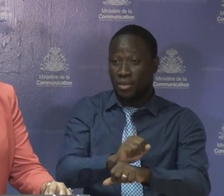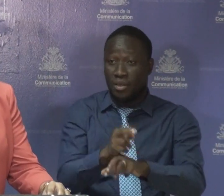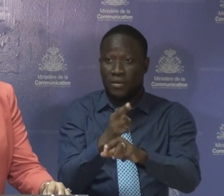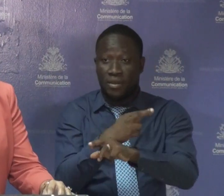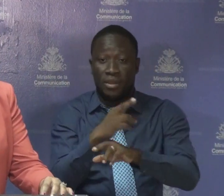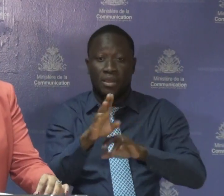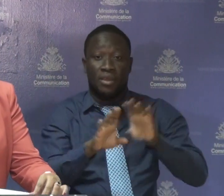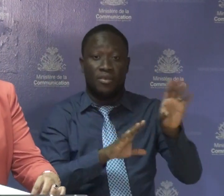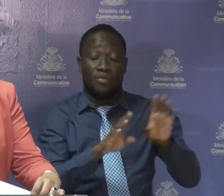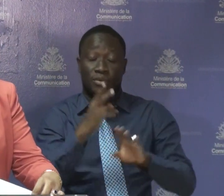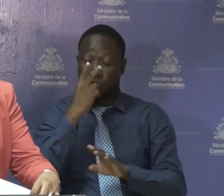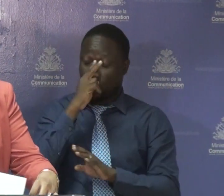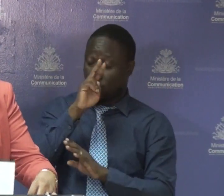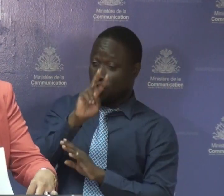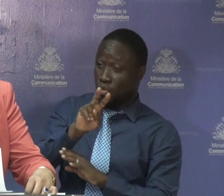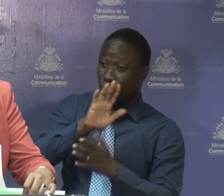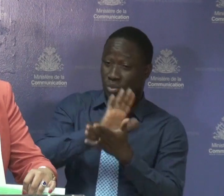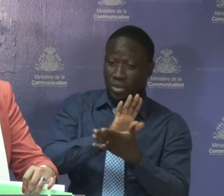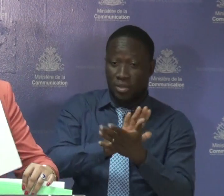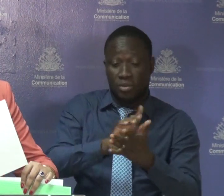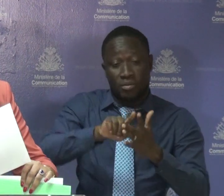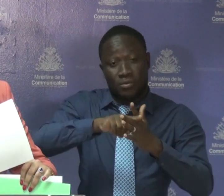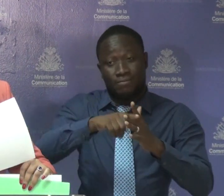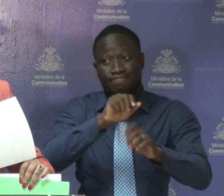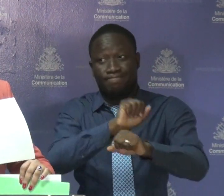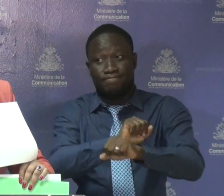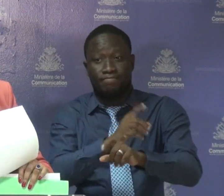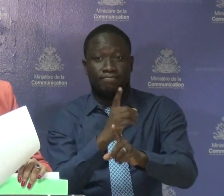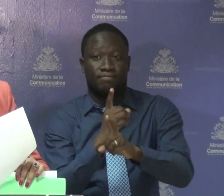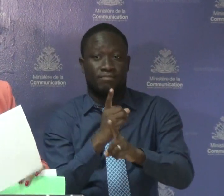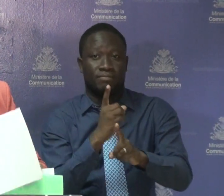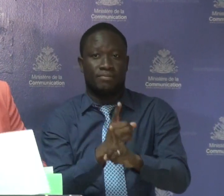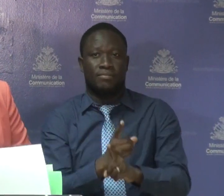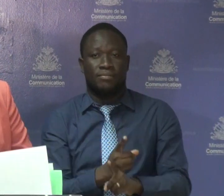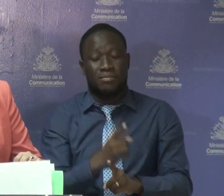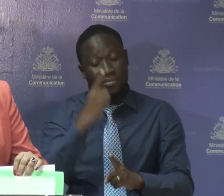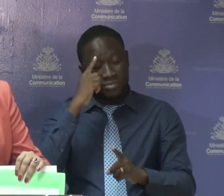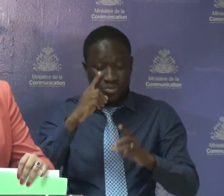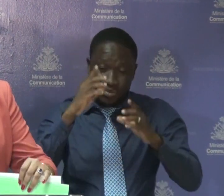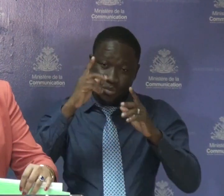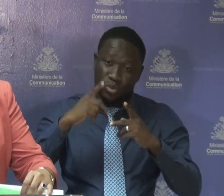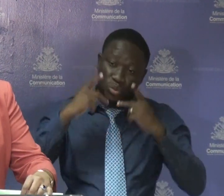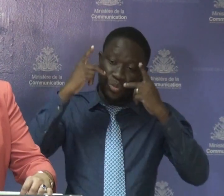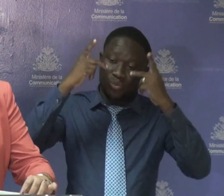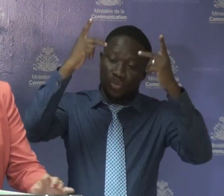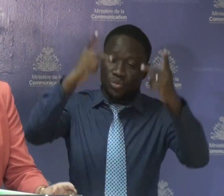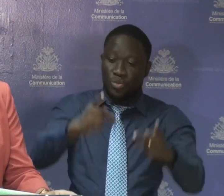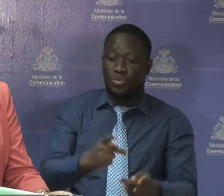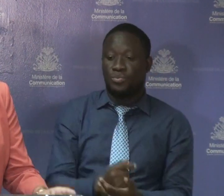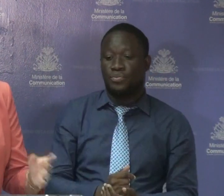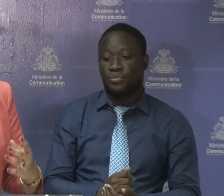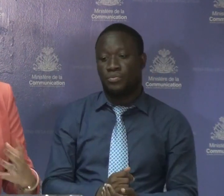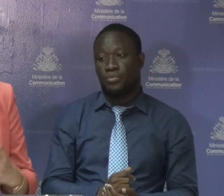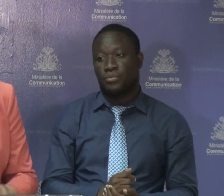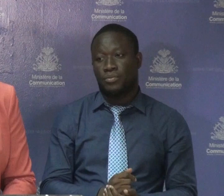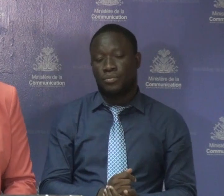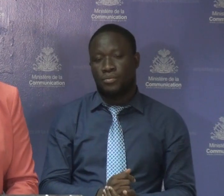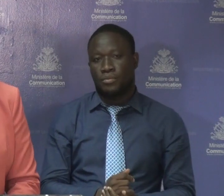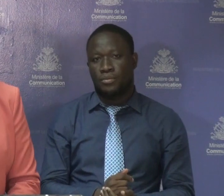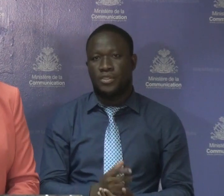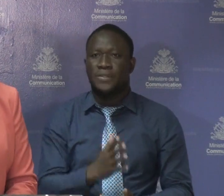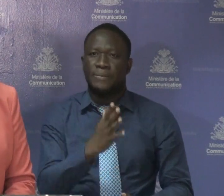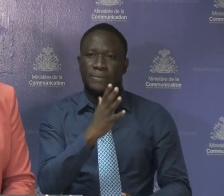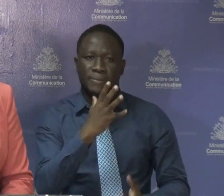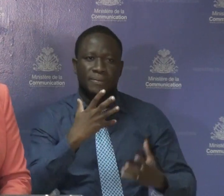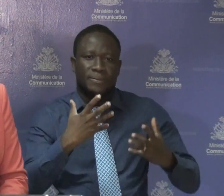commencé et nous voyons tout que l'école a déjà recommencé à travailler. Quant au niveau de la promotion, qui c'est une maman travail